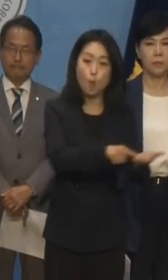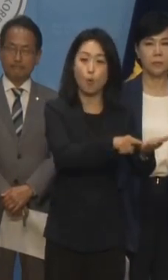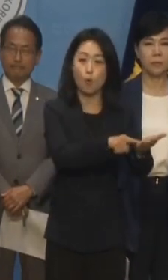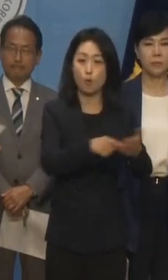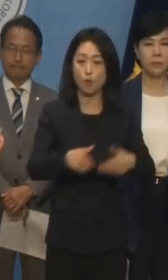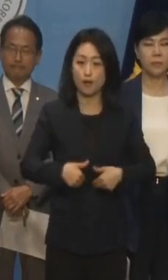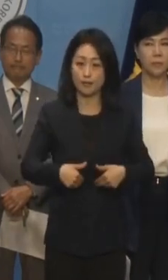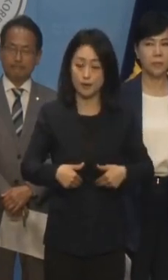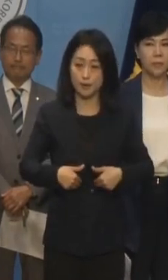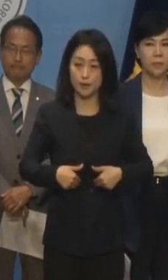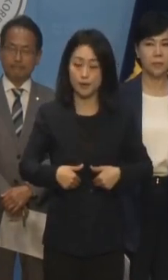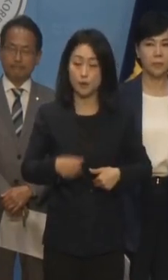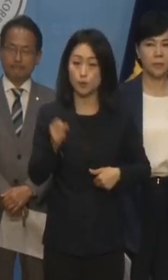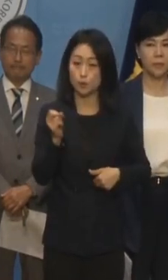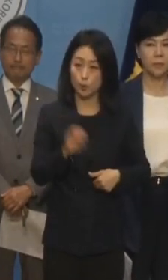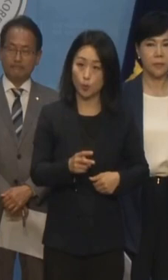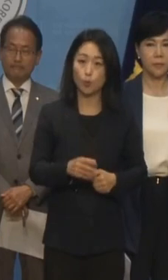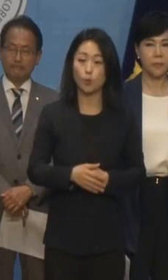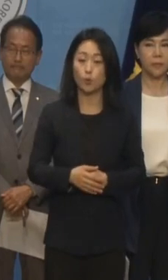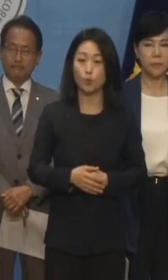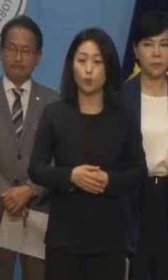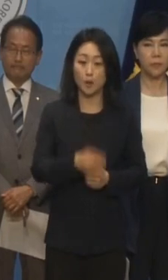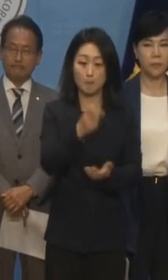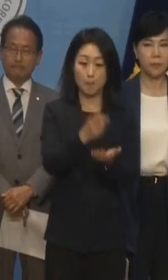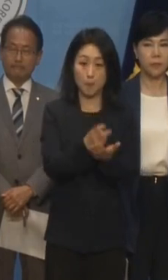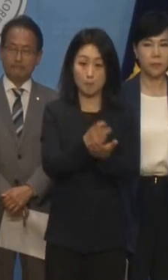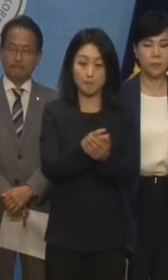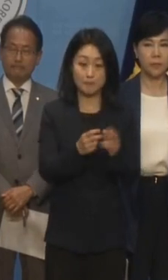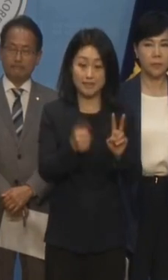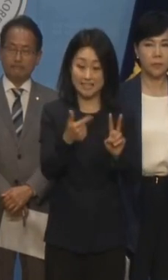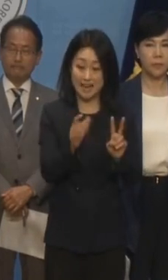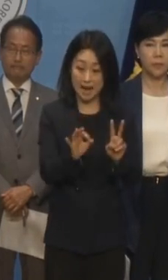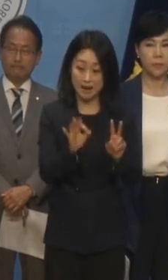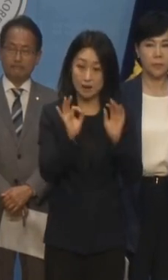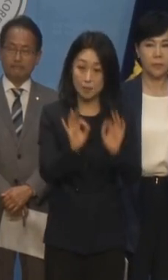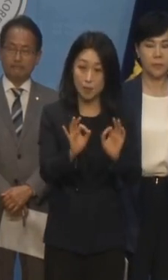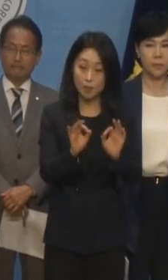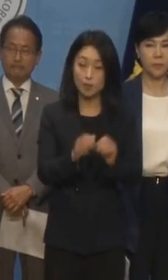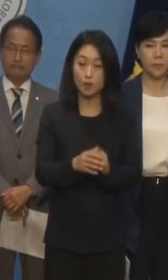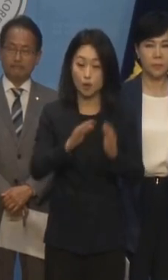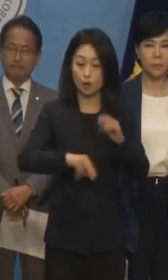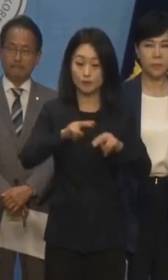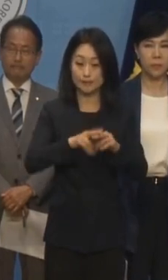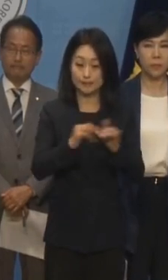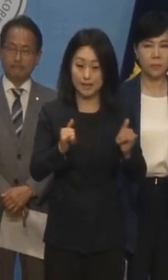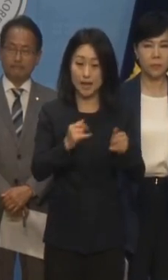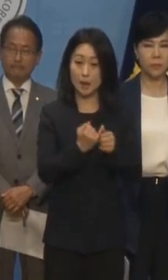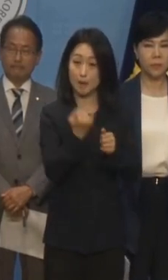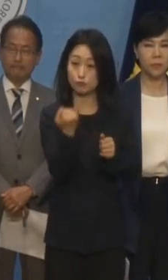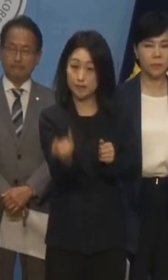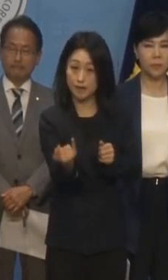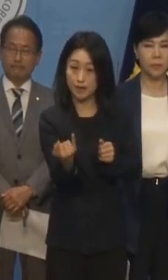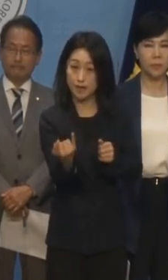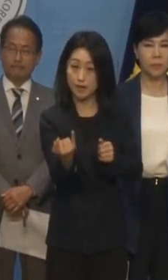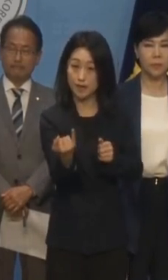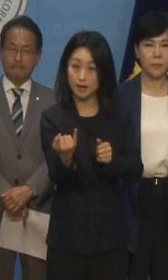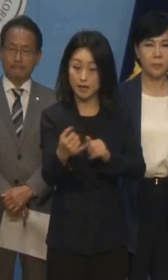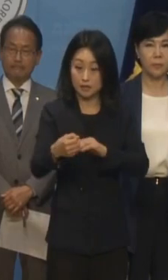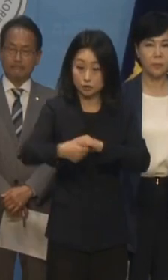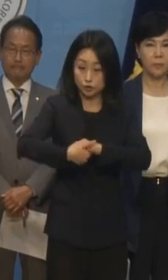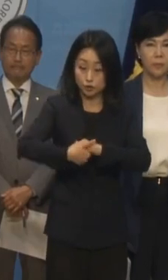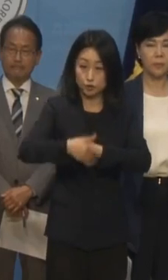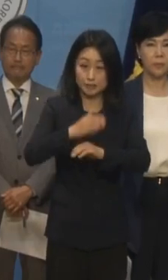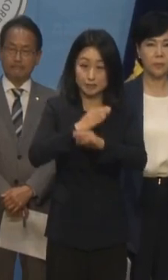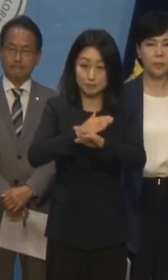되어 있습니다. 또한 같은 법 제2항에 따르면 공직자는 자신의 배우자가 수수금지